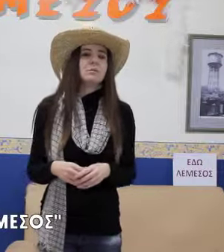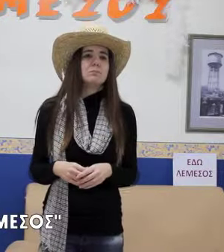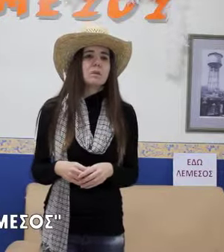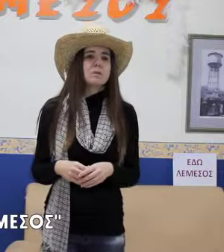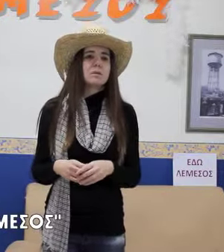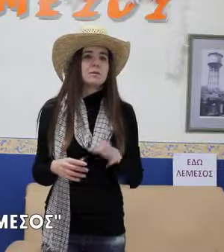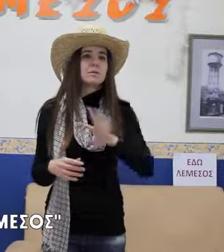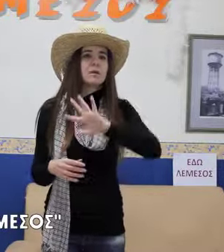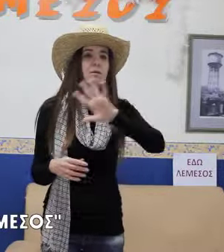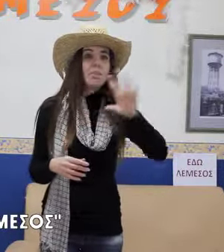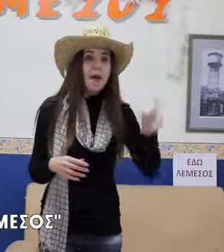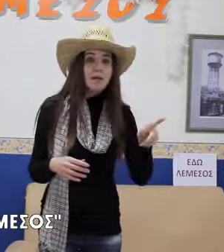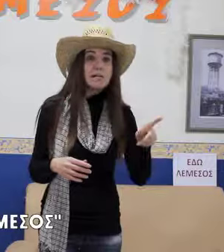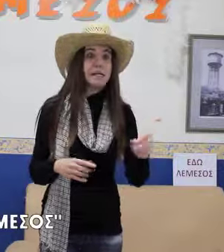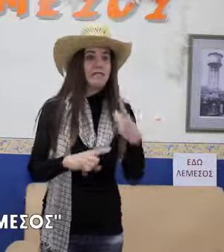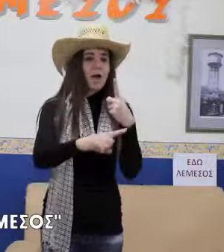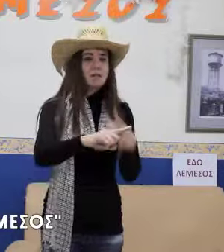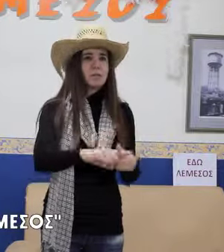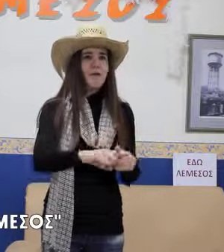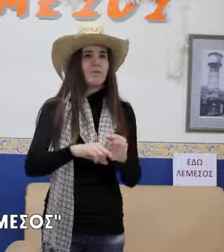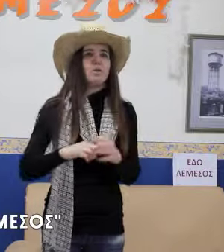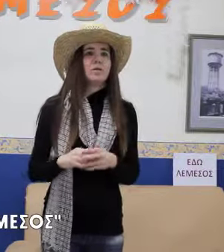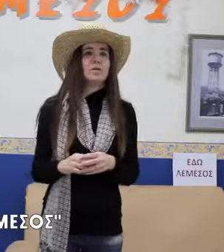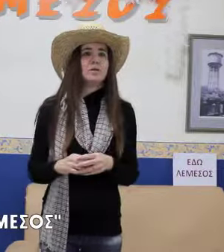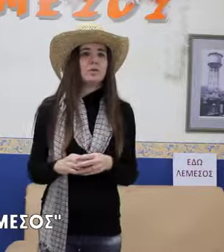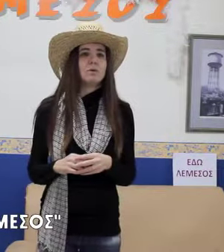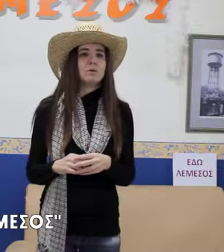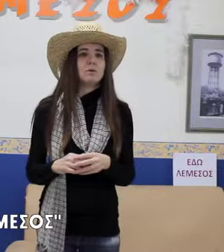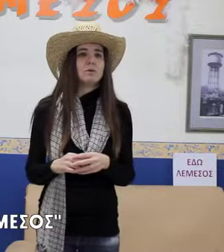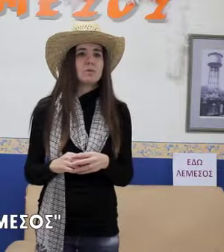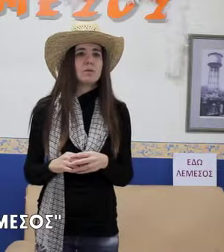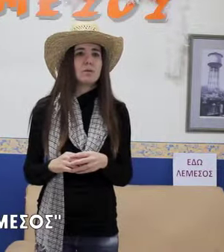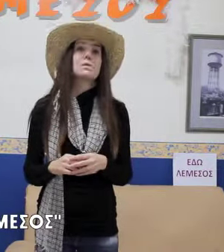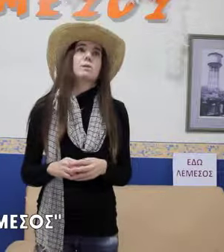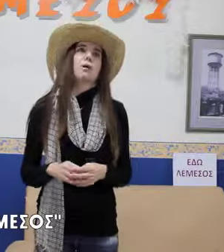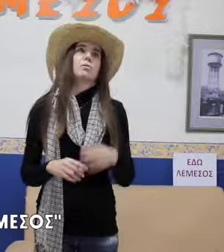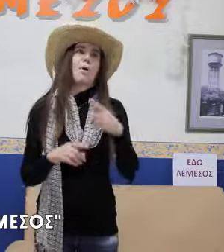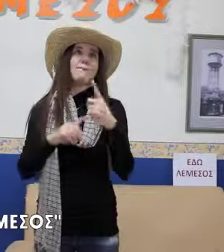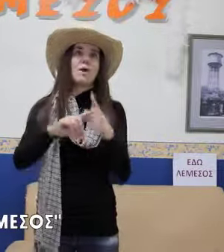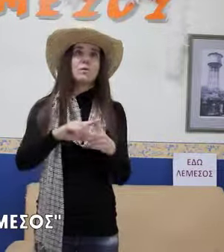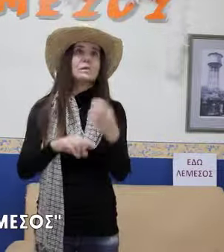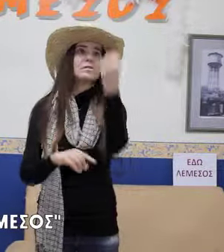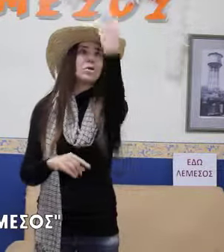μέχρι τη διασταύρωση των φώτων τροχέας Σιμιλίδη.